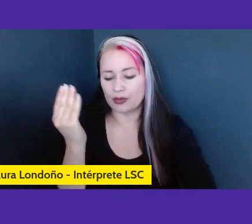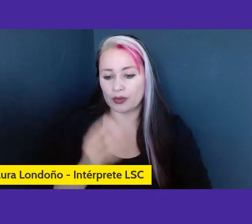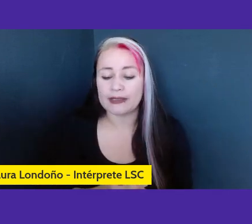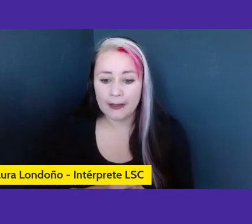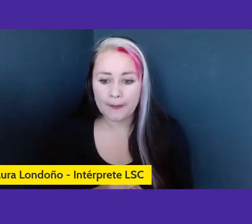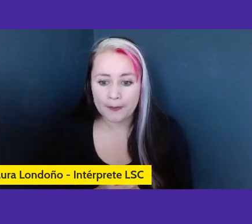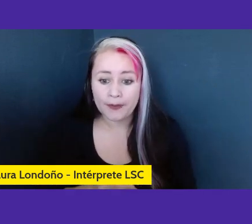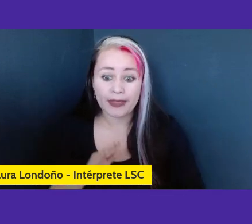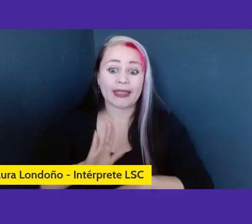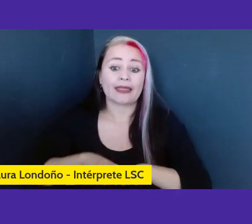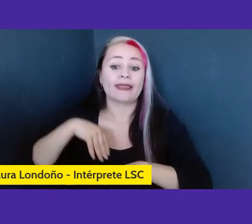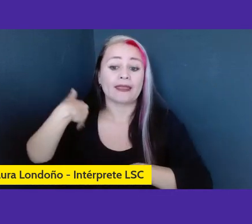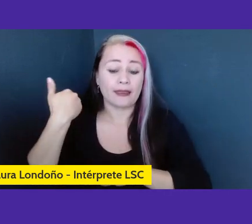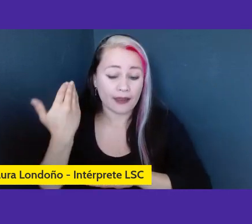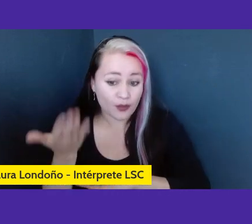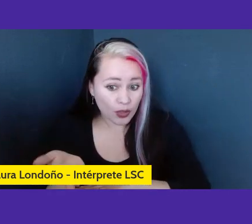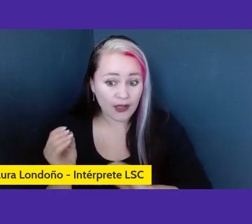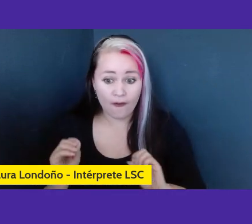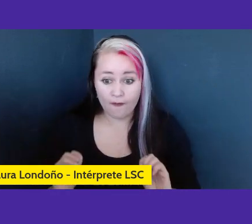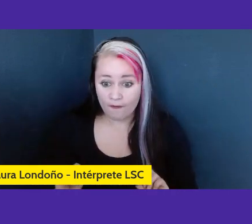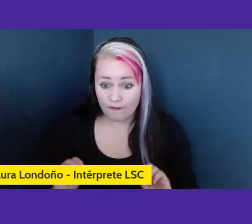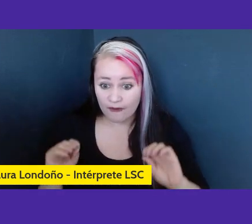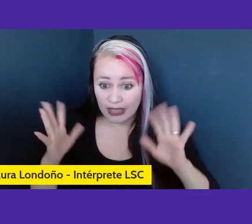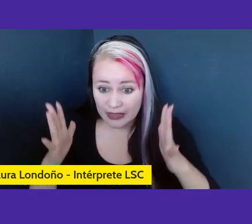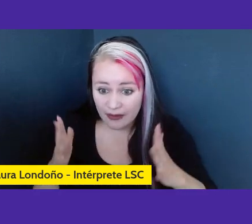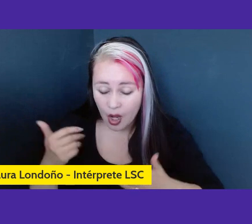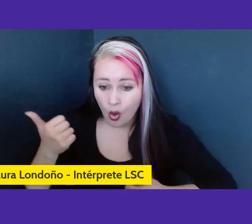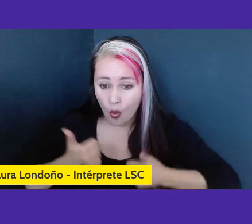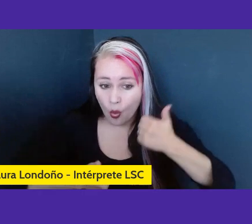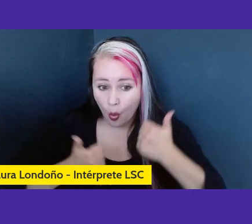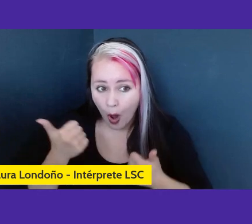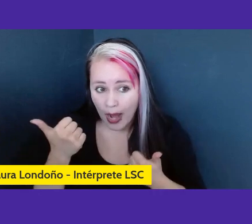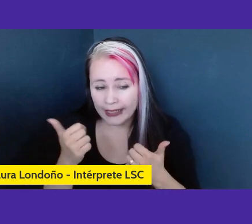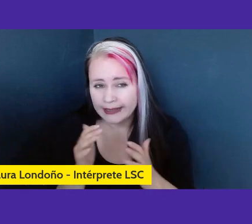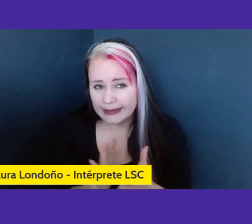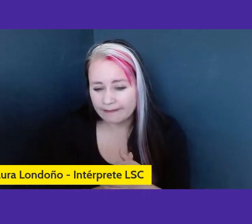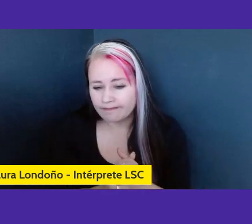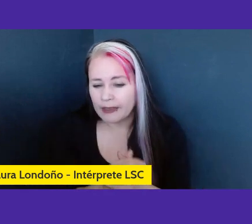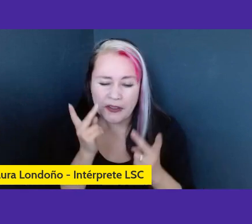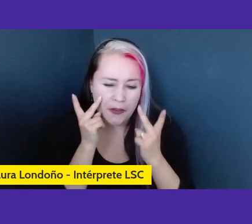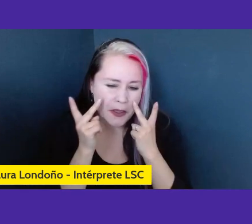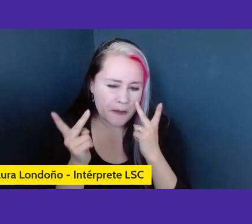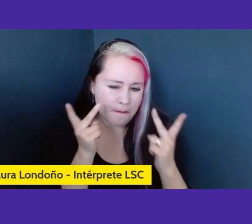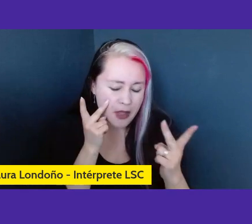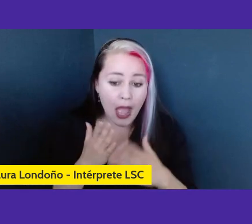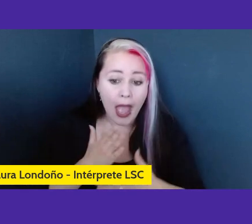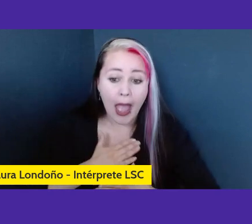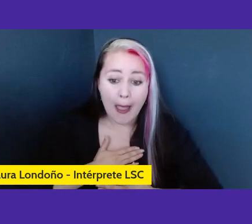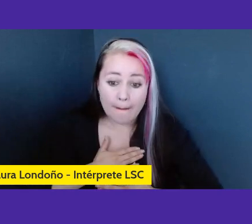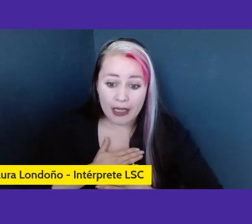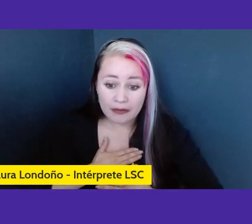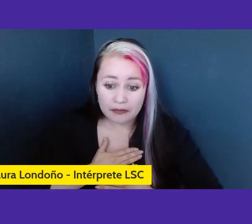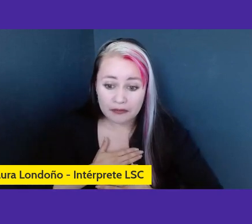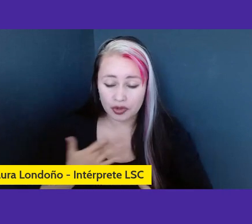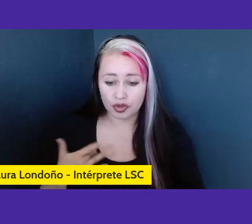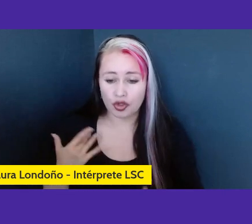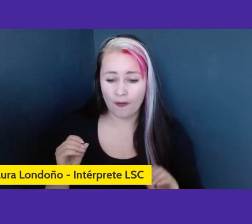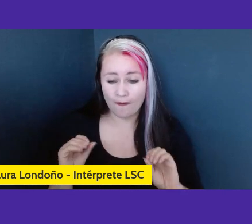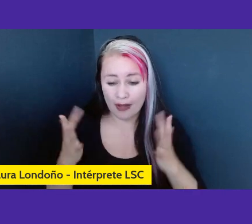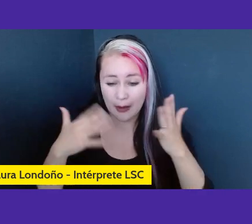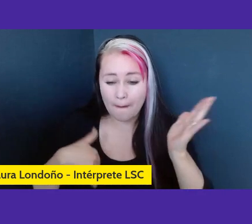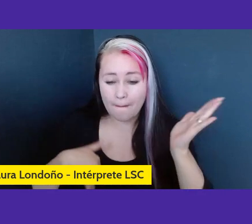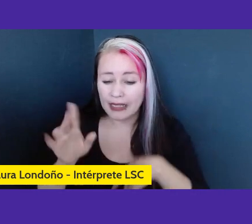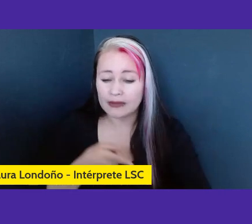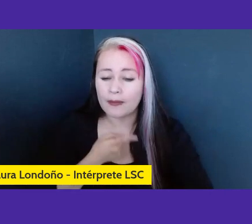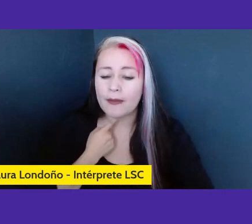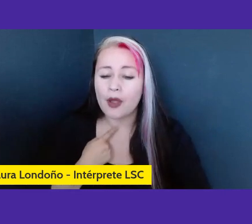Y después, ¿qué festivales? Y hay que ir viendo. A mí, personalmente, los festivales que más me gusta es San